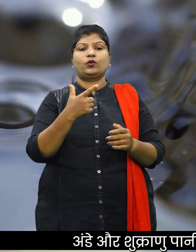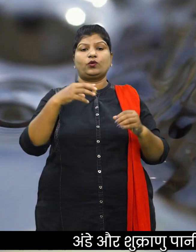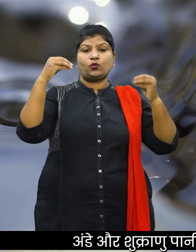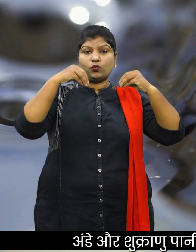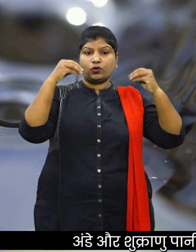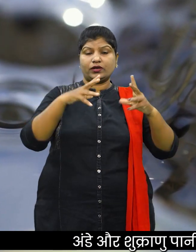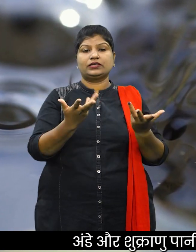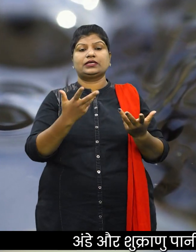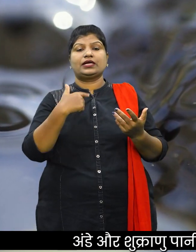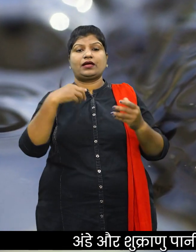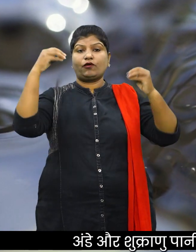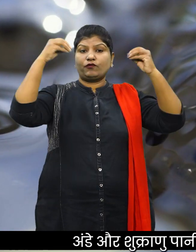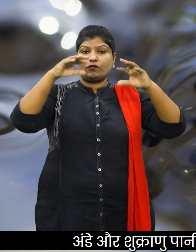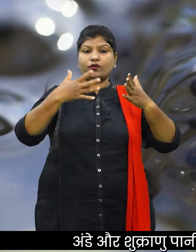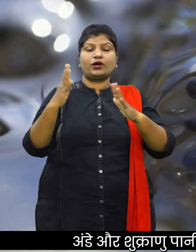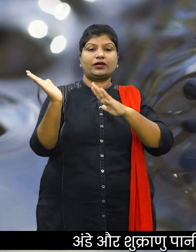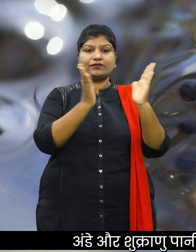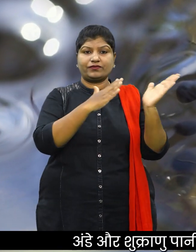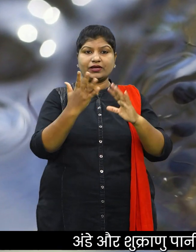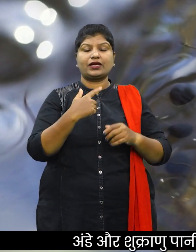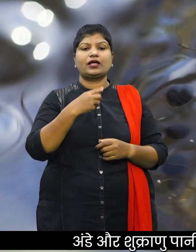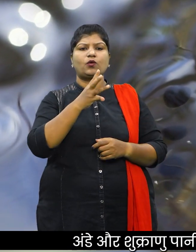संपर्क में आते हैं।